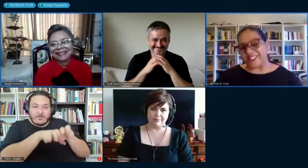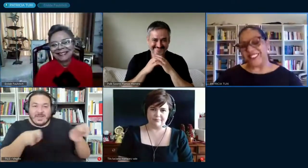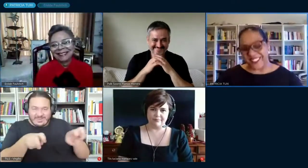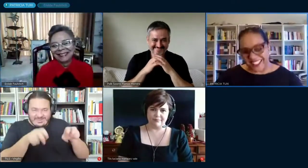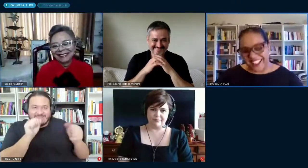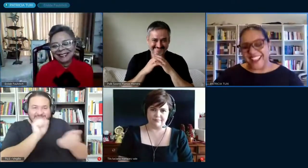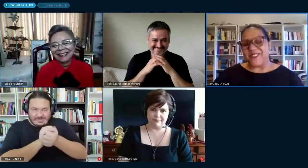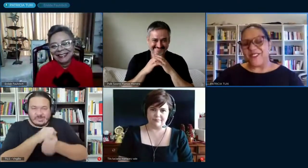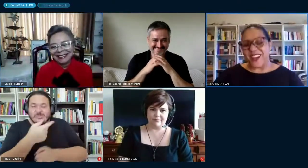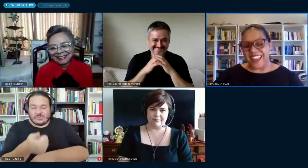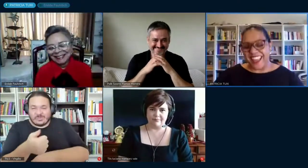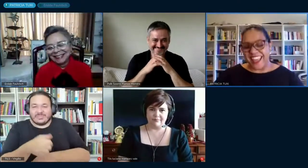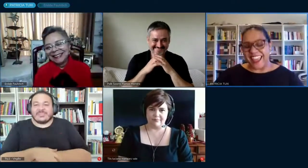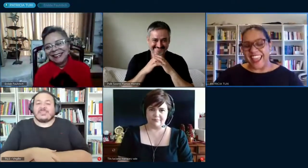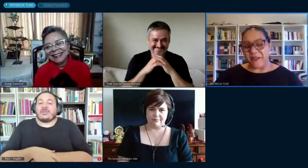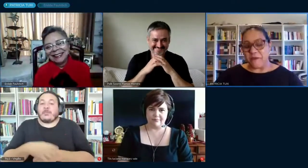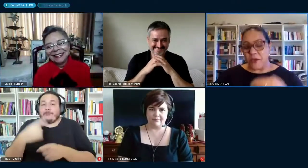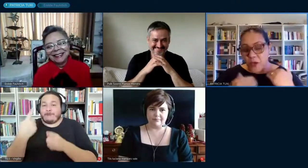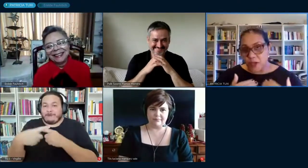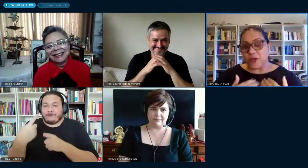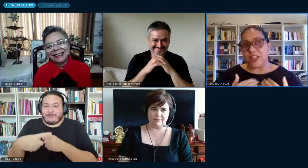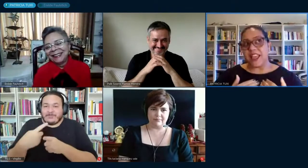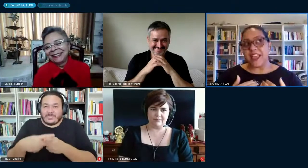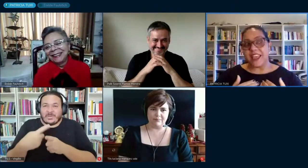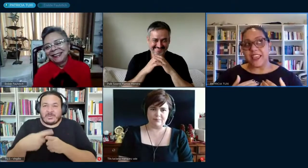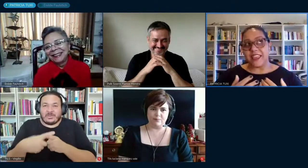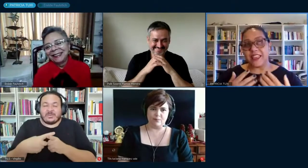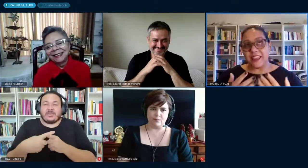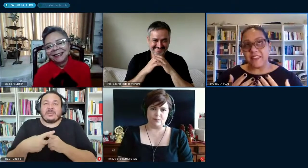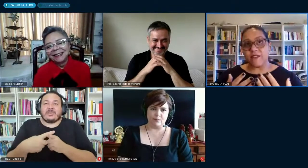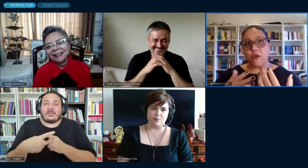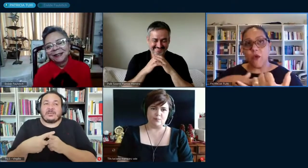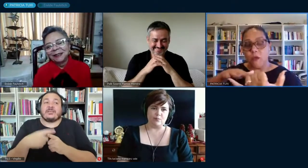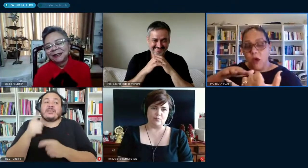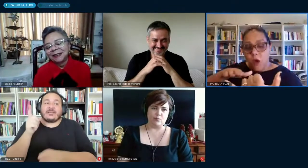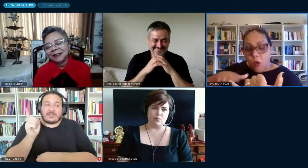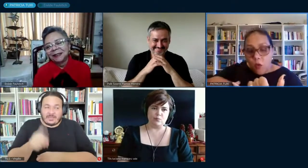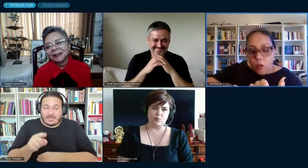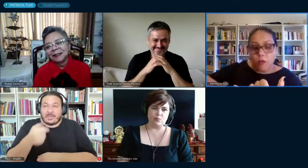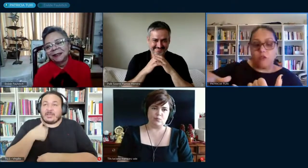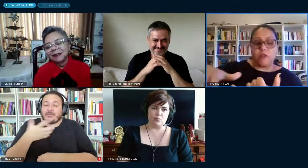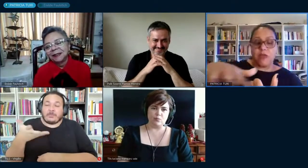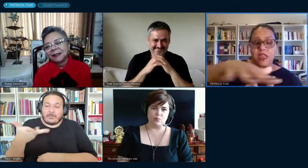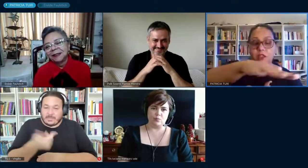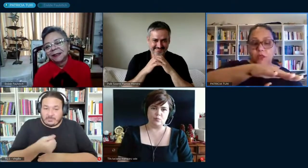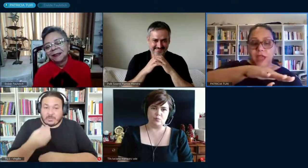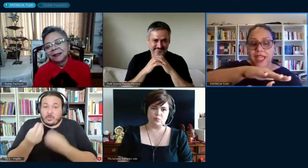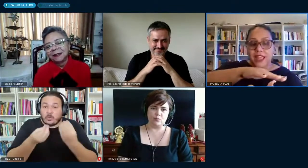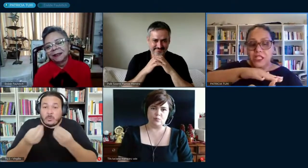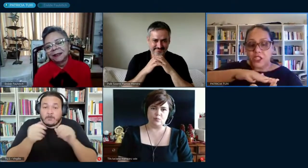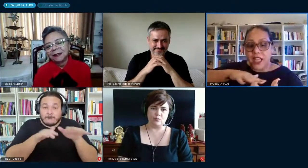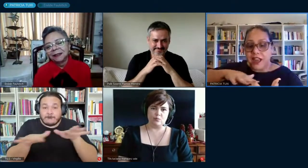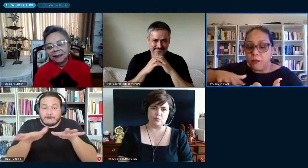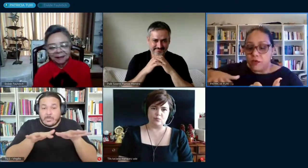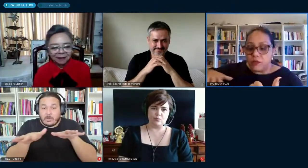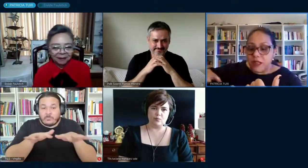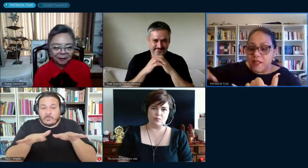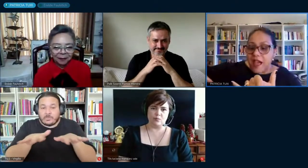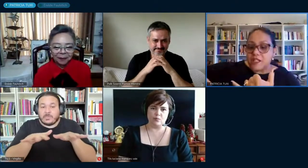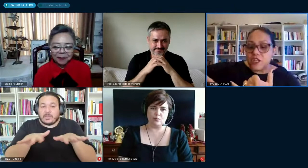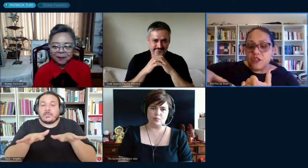Sim, professor. Porque é muito incrível como o movimento ele